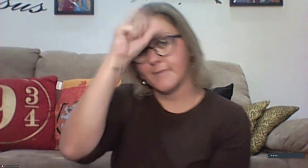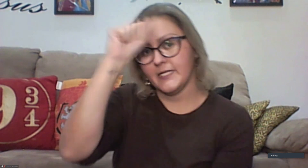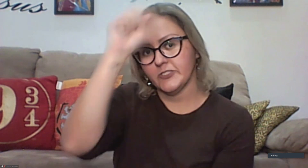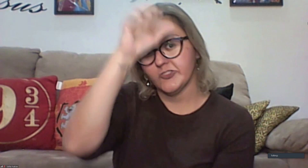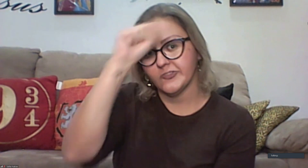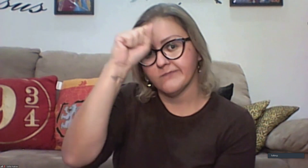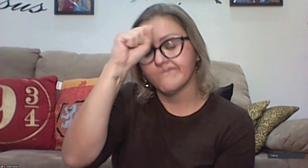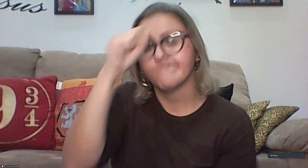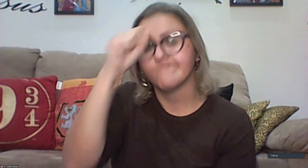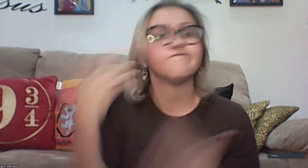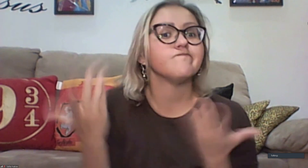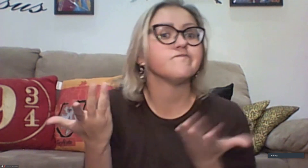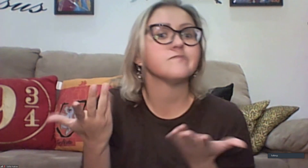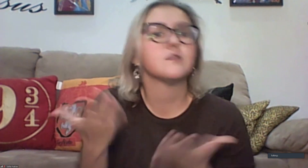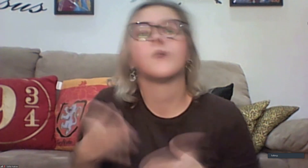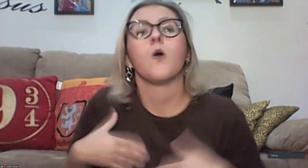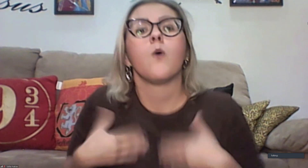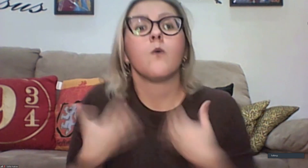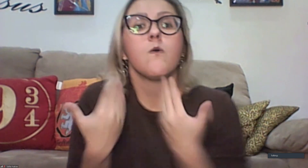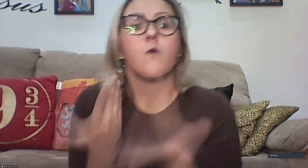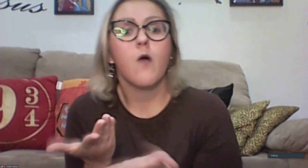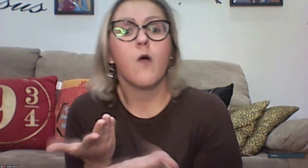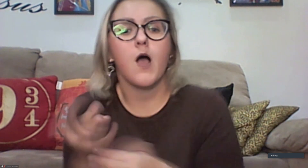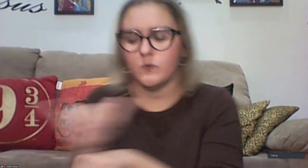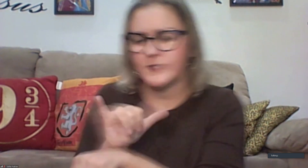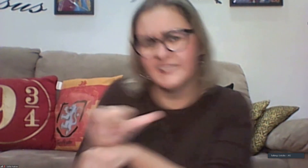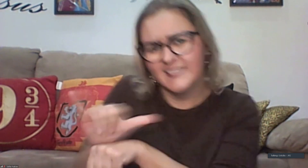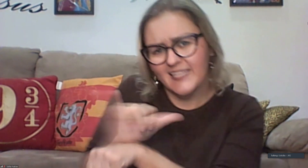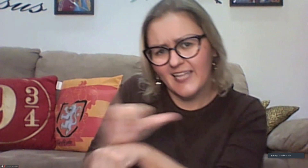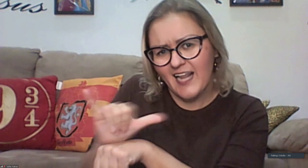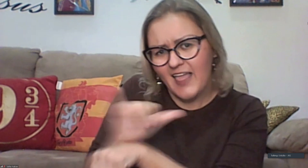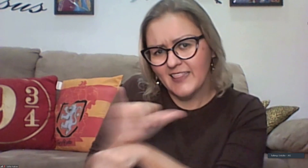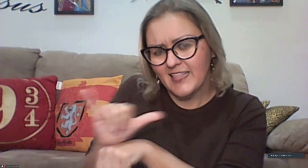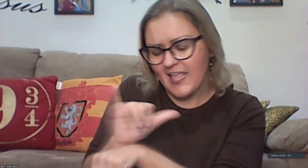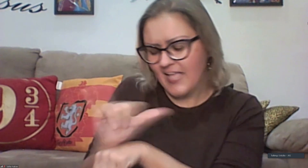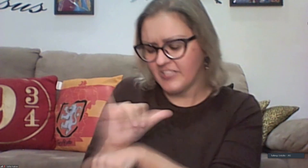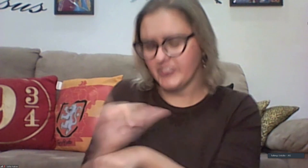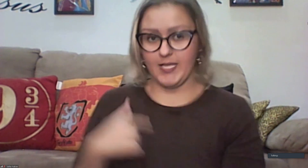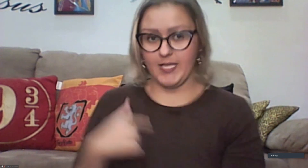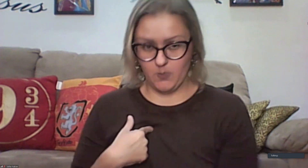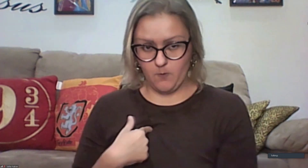Quais são as estratégias necessárias que eu, professor, devo ter